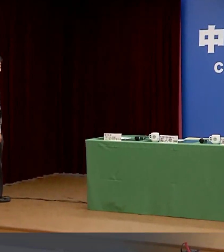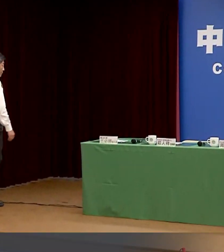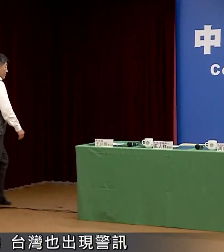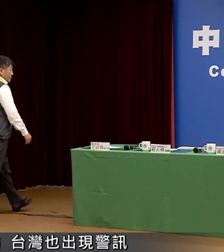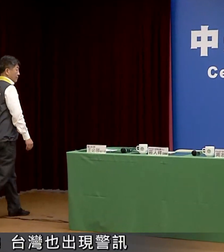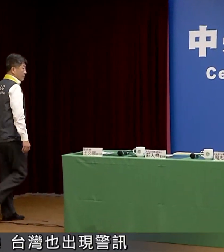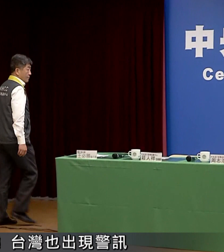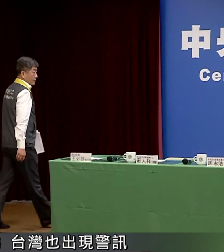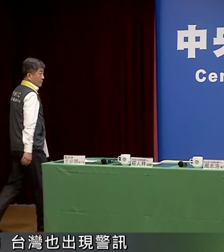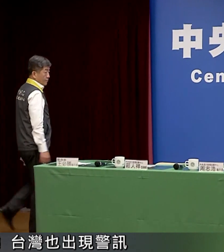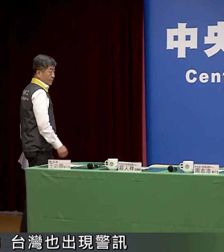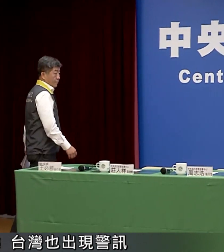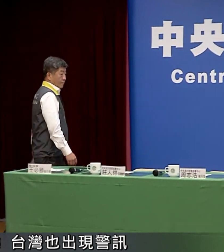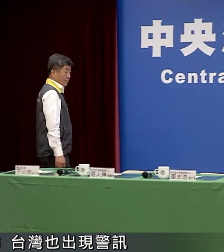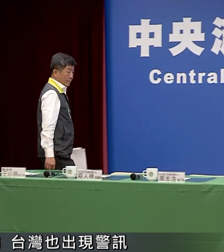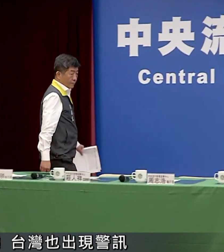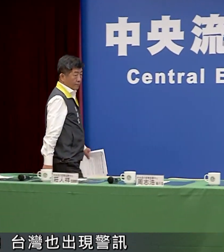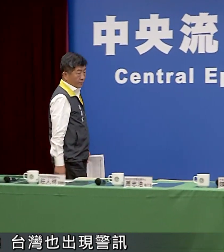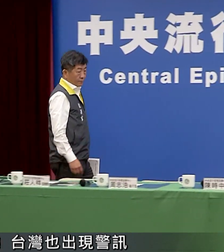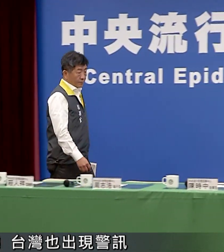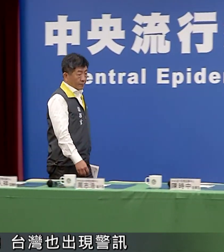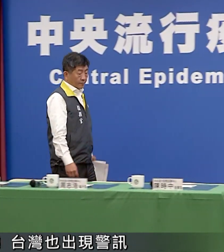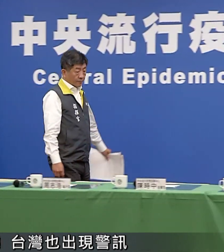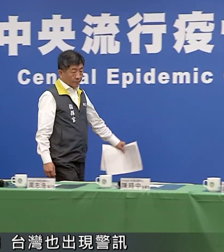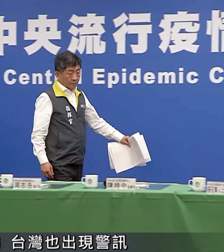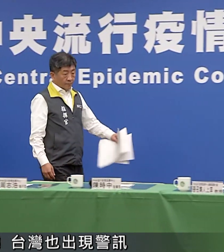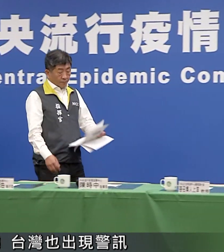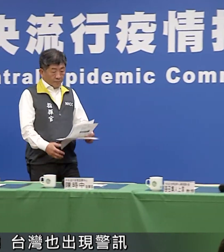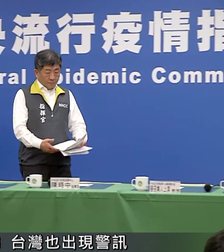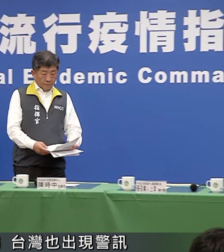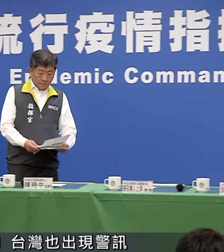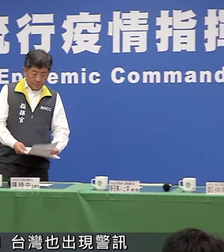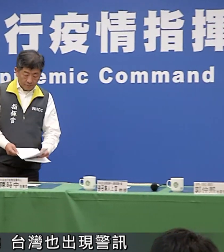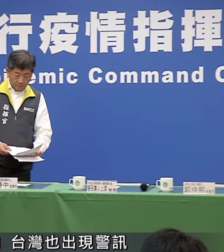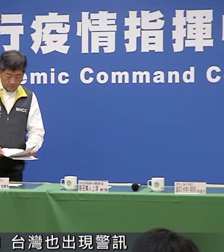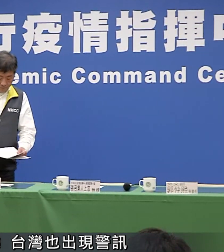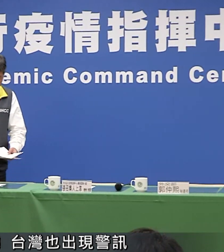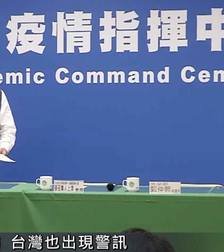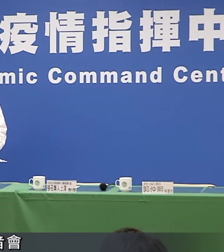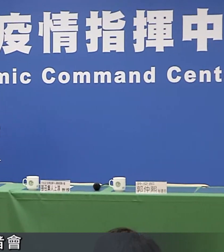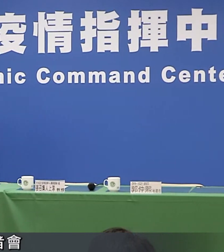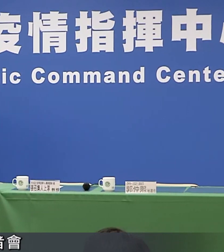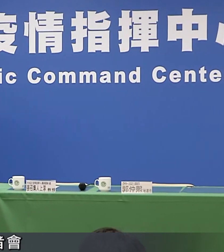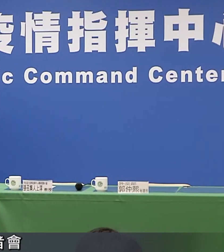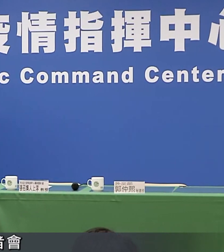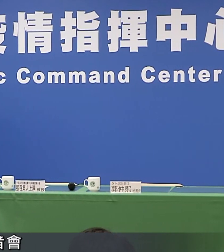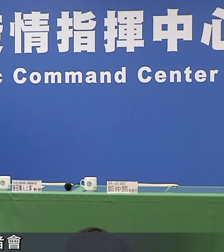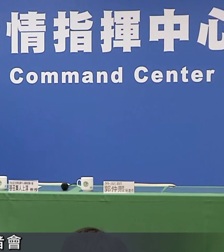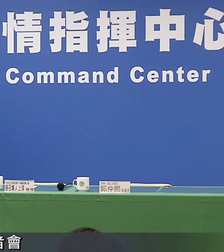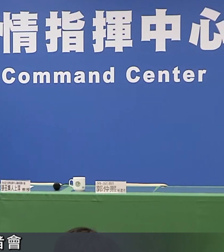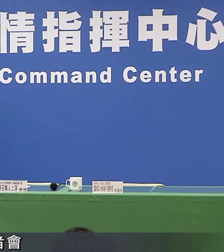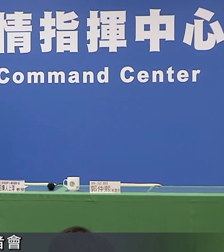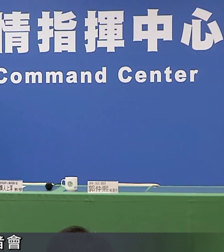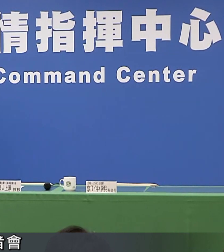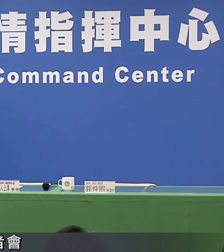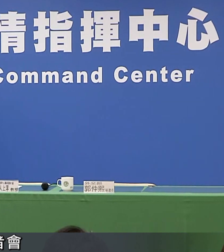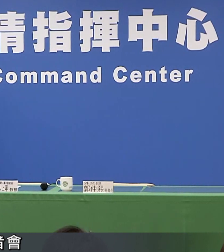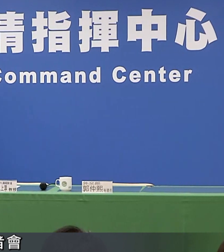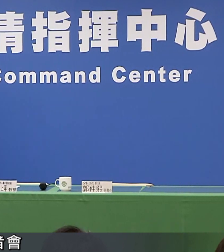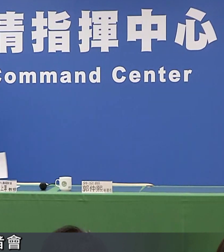武汉肺炎疫情延烧，台湾也出现警讯。中央流行疫情指挥中心16号晚间召开记者会，宣布国内新